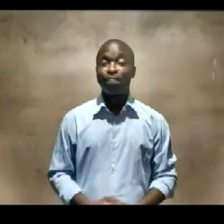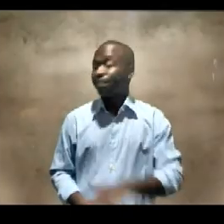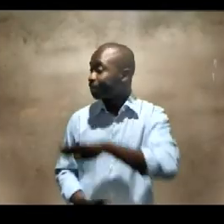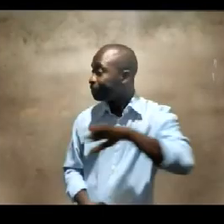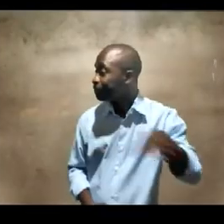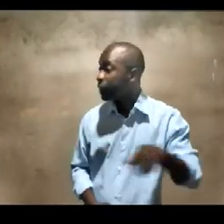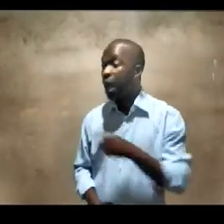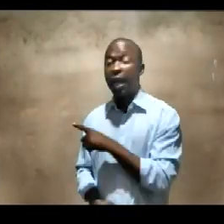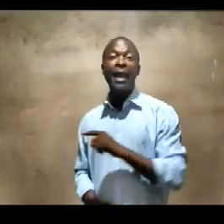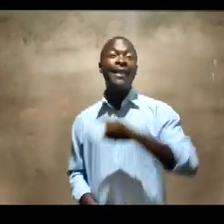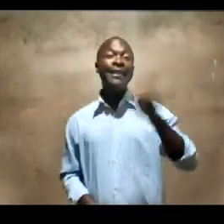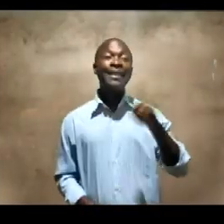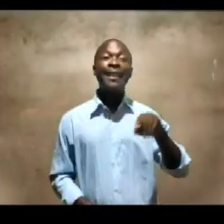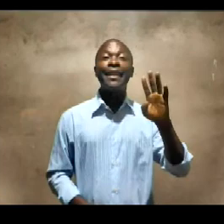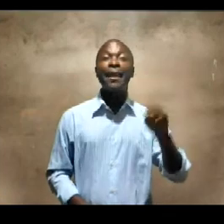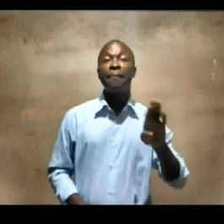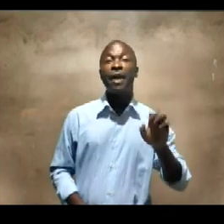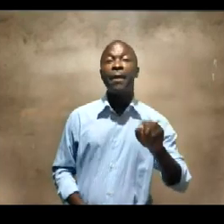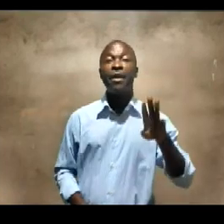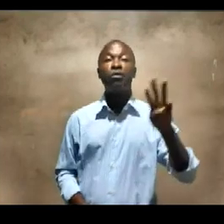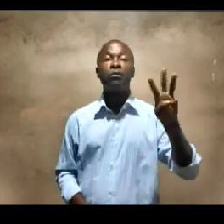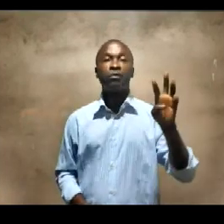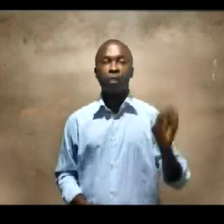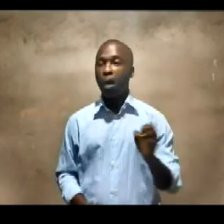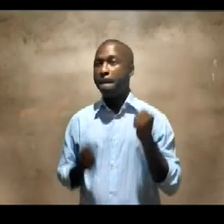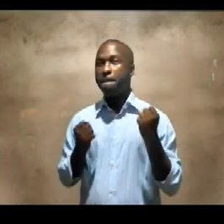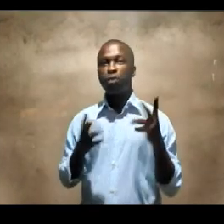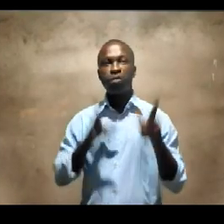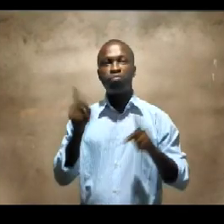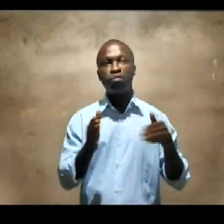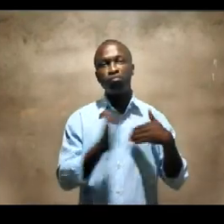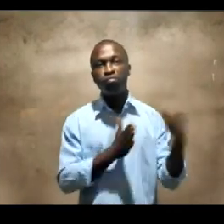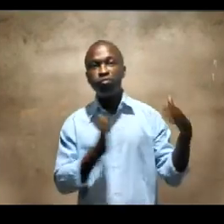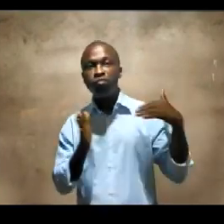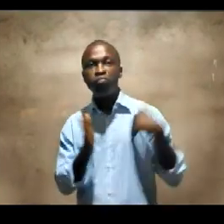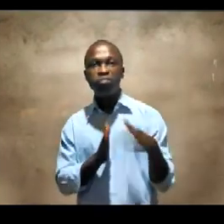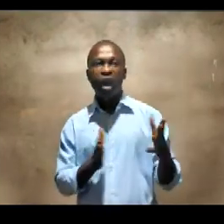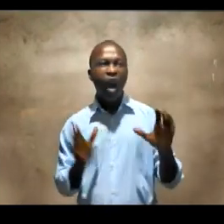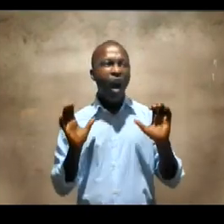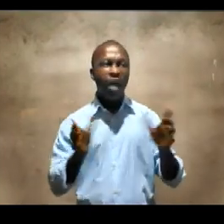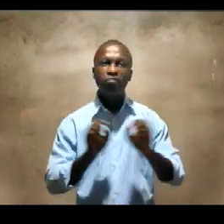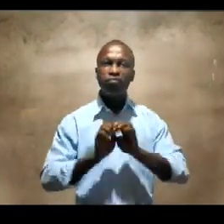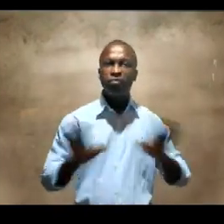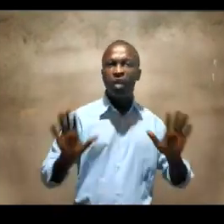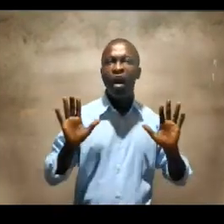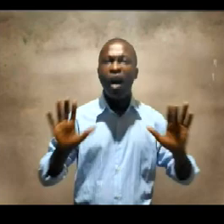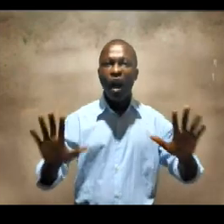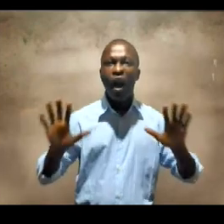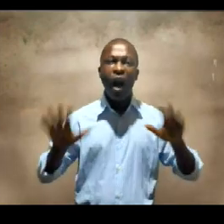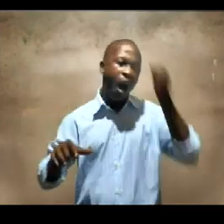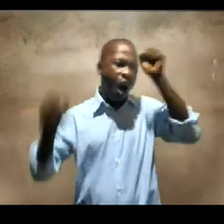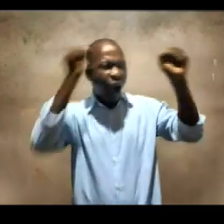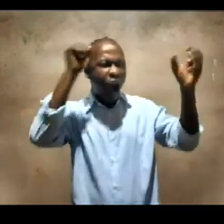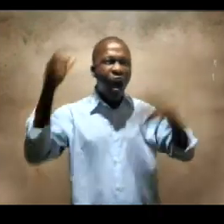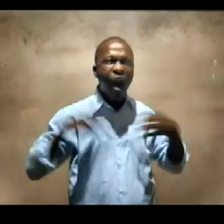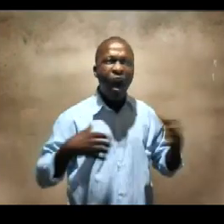Plusieurs milliers a manifesté au Zimbabwe ce vendredi à l'appel de leur gouvernement pour dénoncer des sanctions imposées par les Occidentaux il y a près de 20 ans.